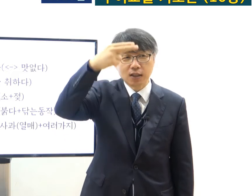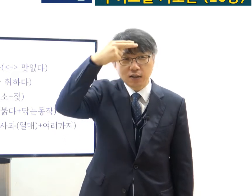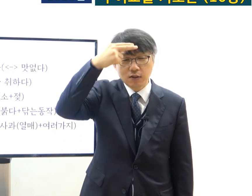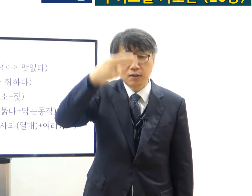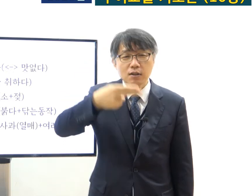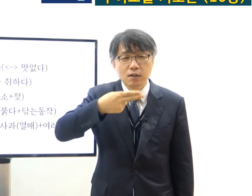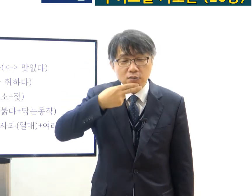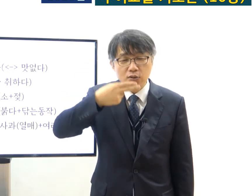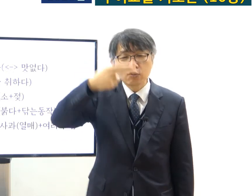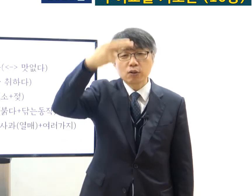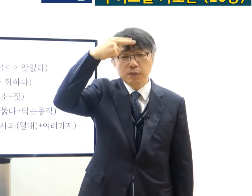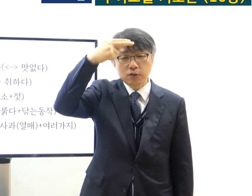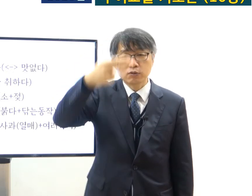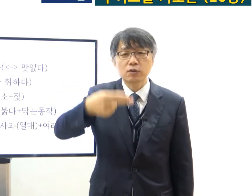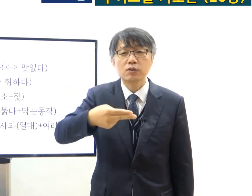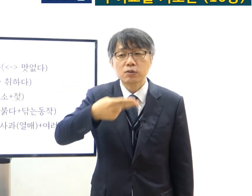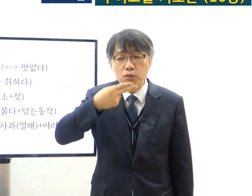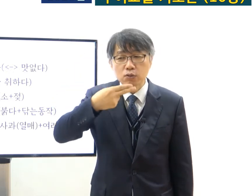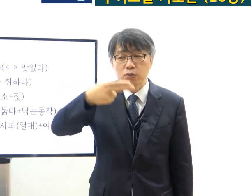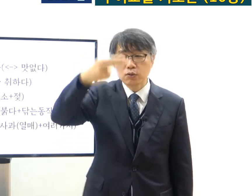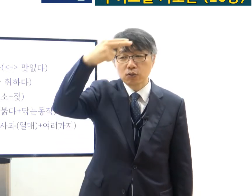올라가잖아요. 술입니다. 술.